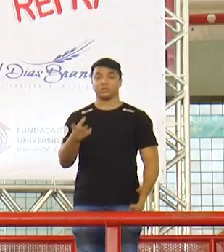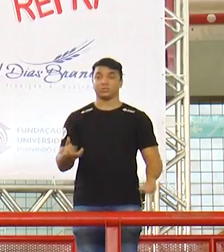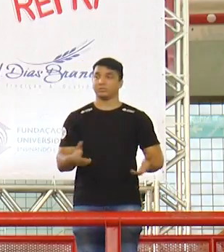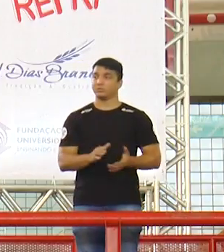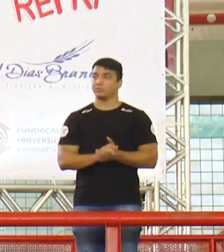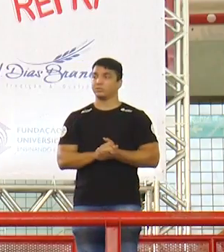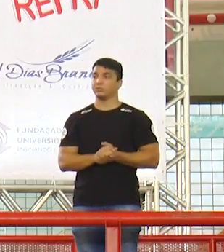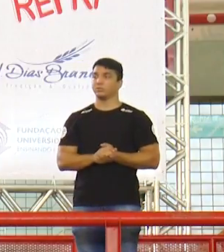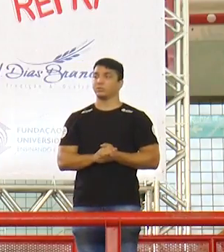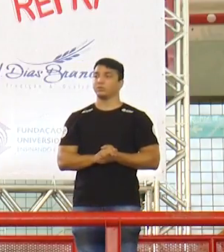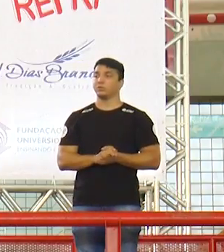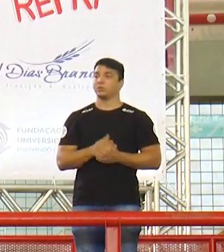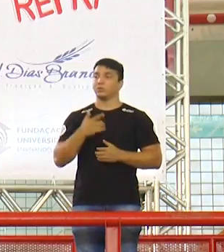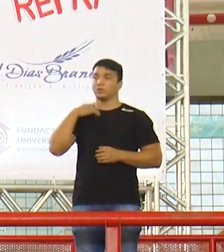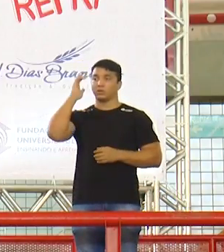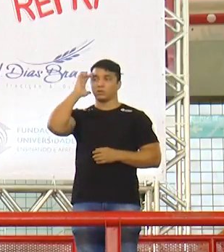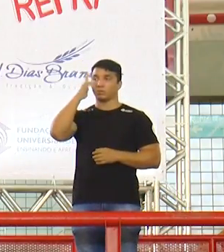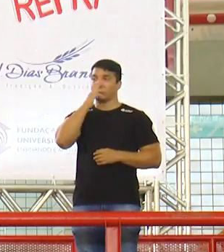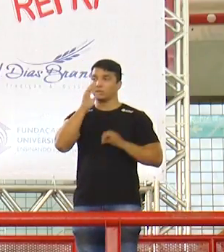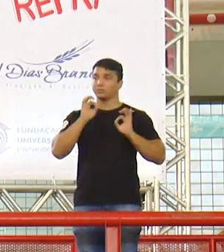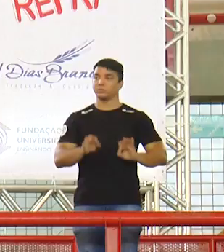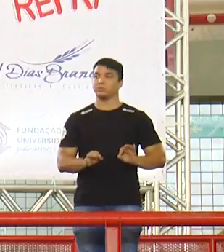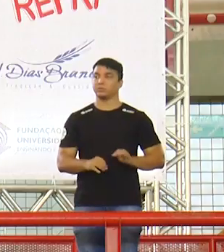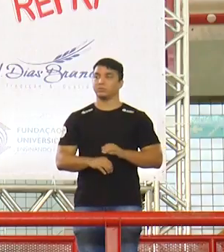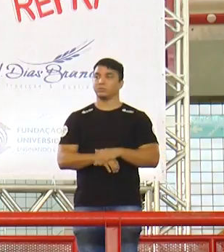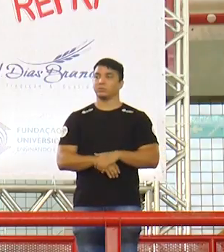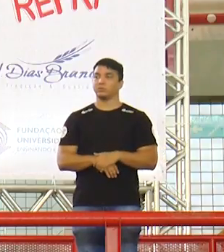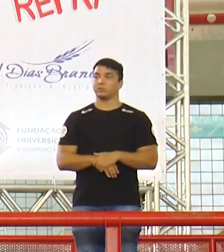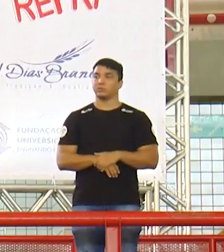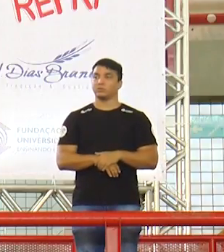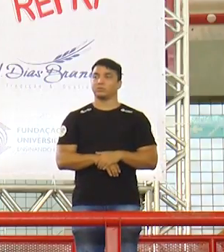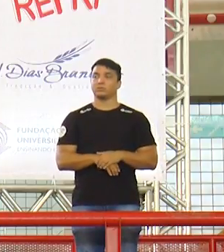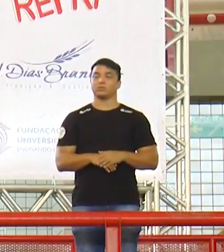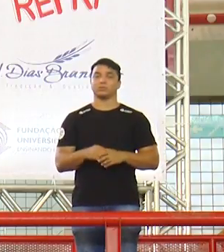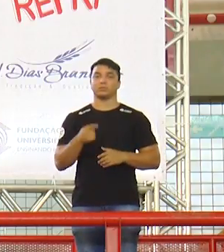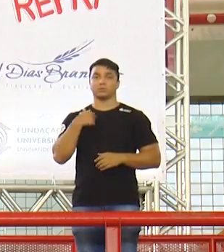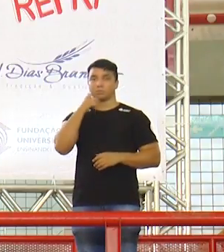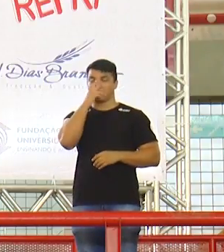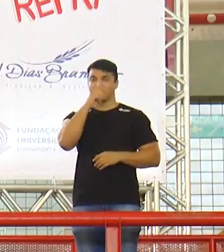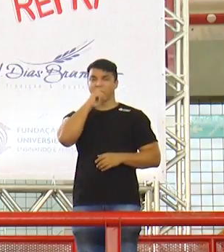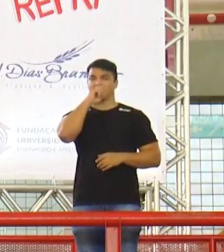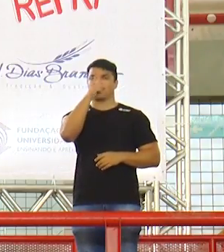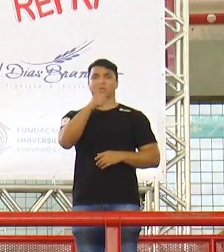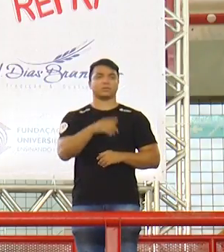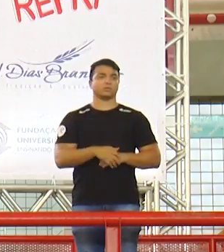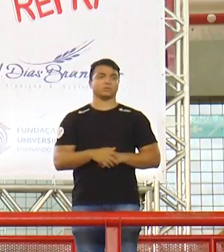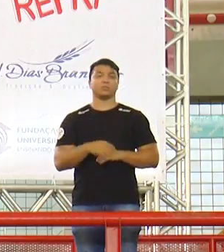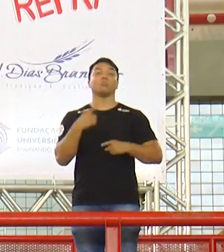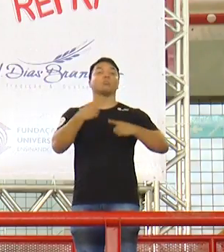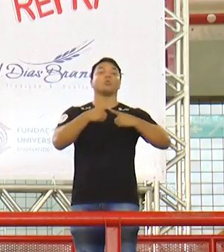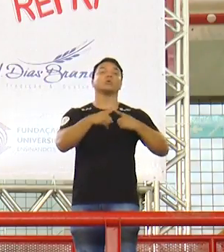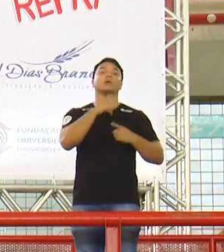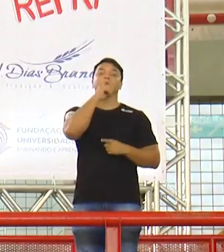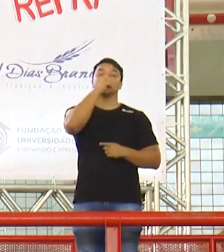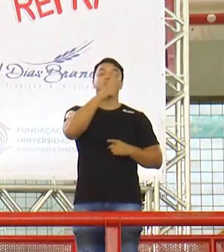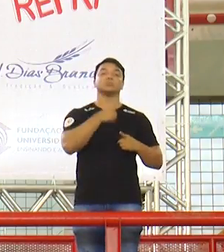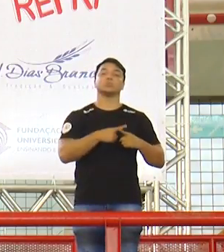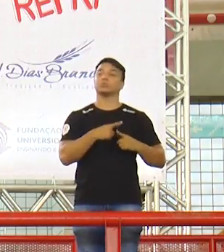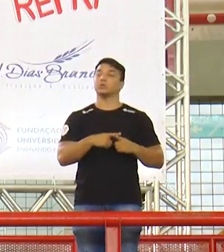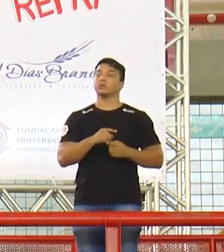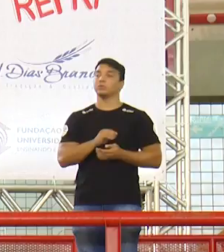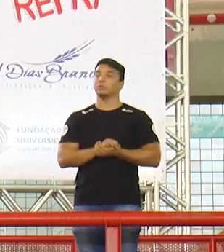Acho tão legal quando a pessoa é sincera. Ô poema besta. Eu digo, é mesmo, argumente,